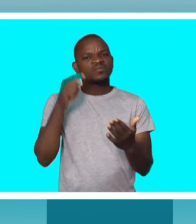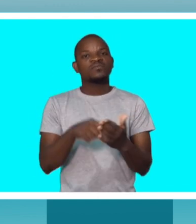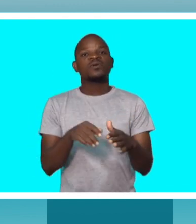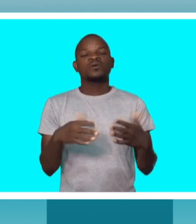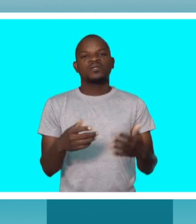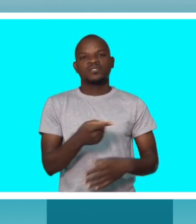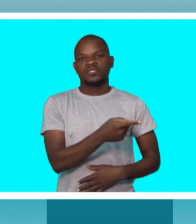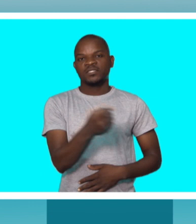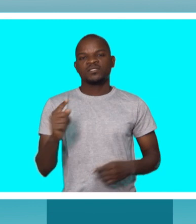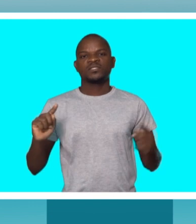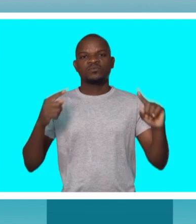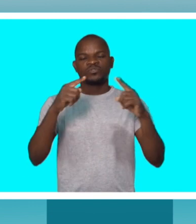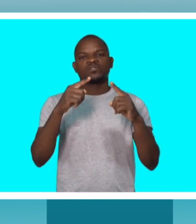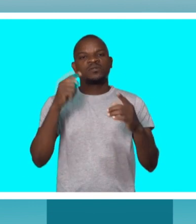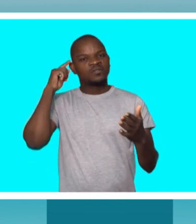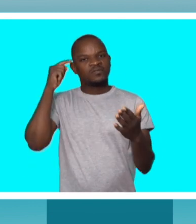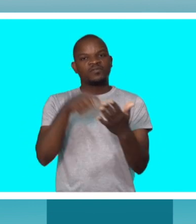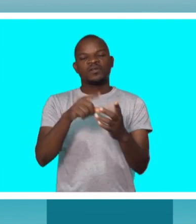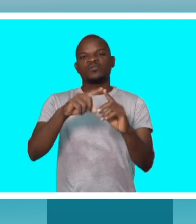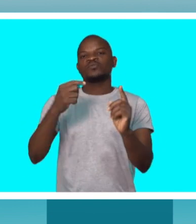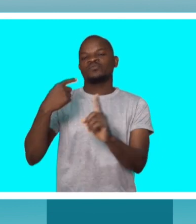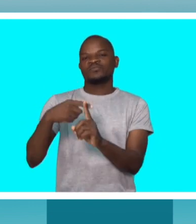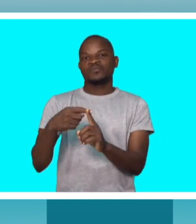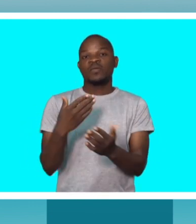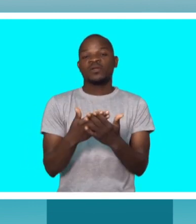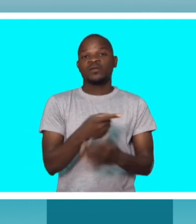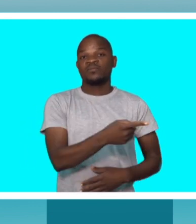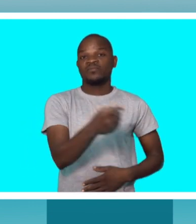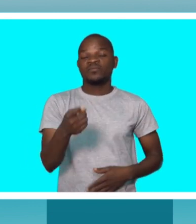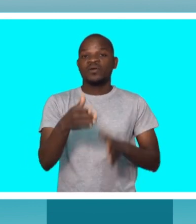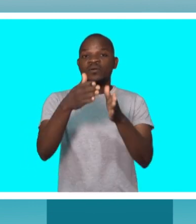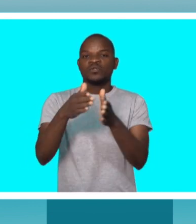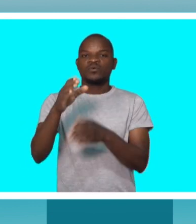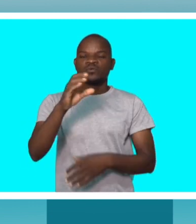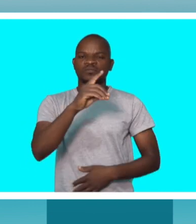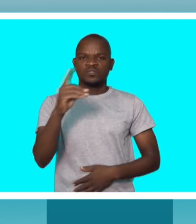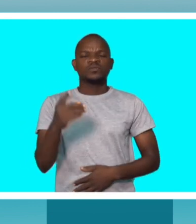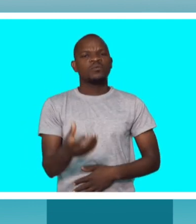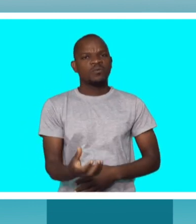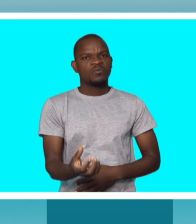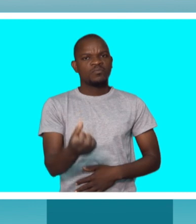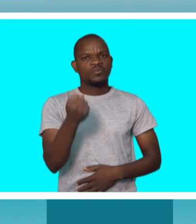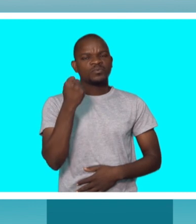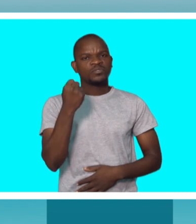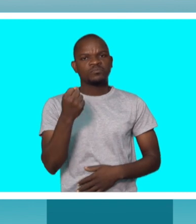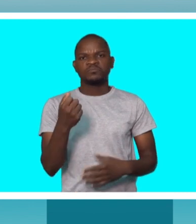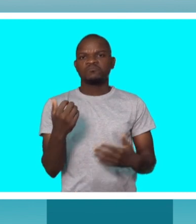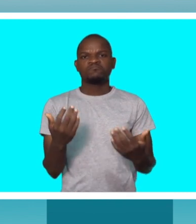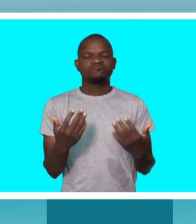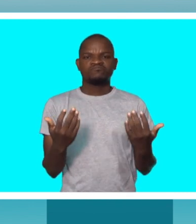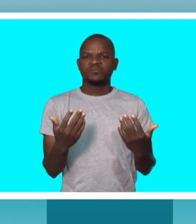Então, essas tecnologias todas são bem-vindas para que as pessoas com deficiência possam